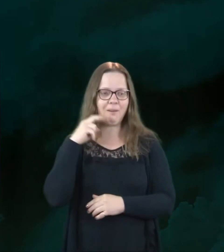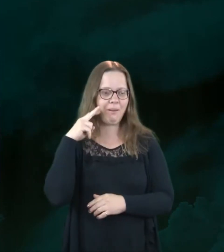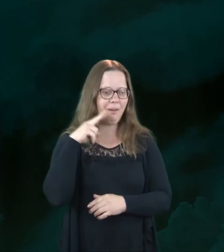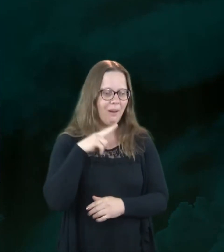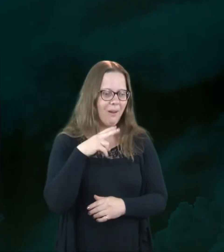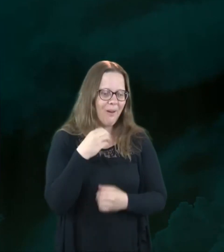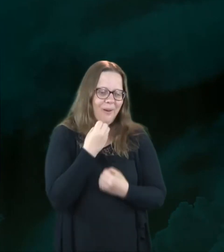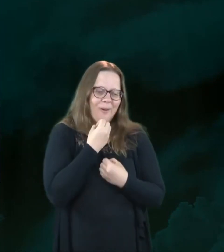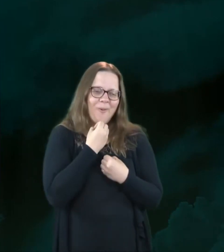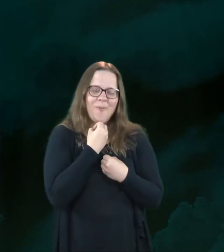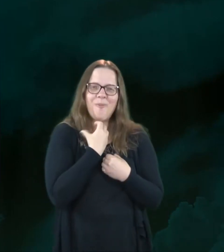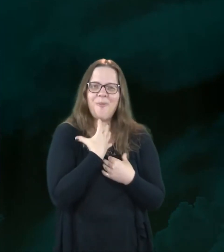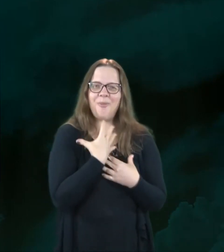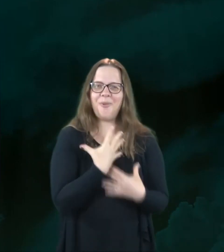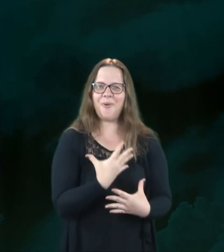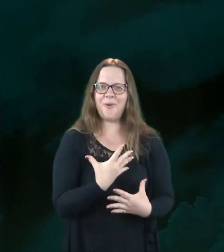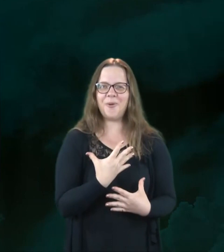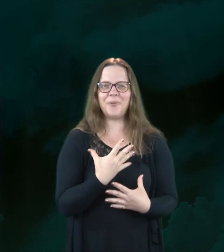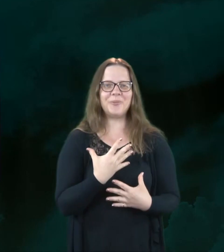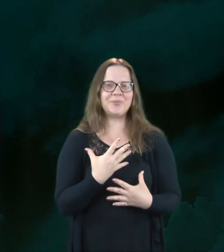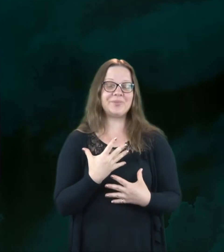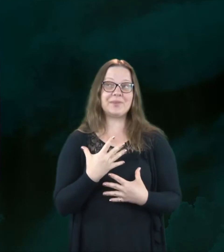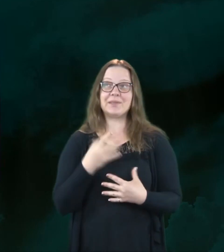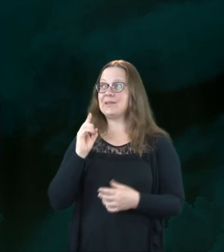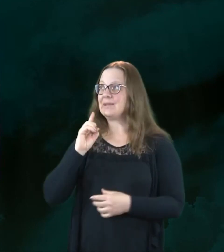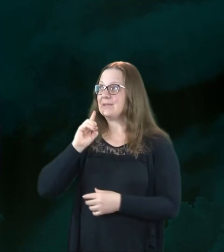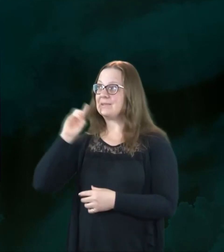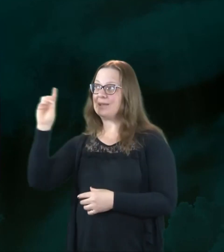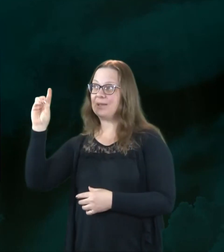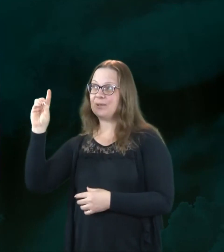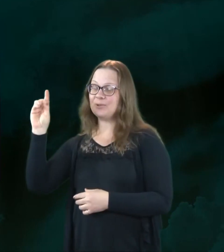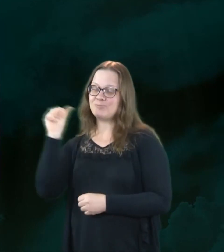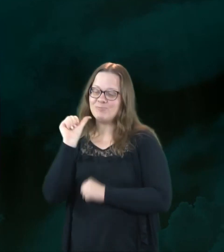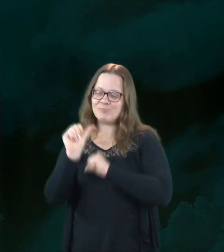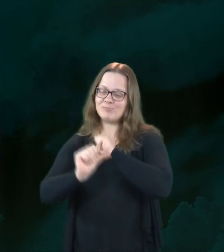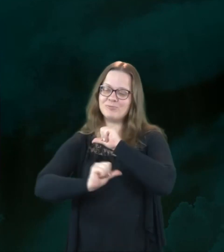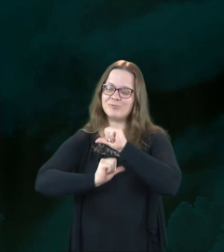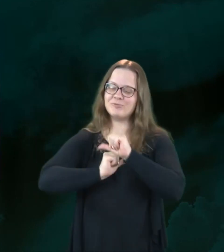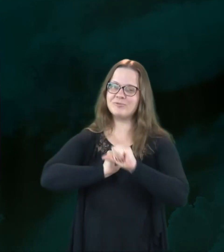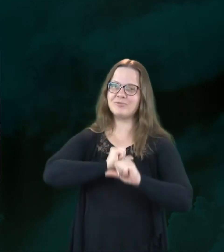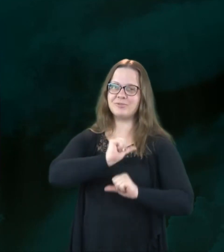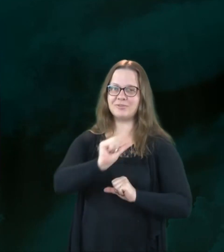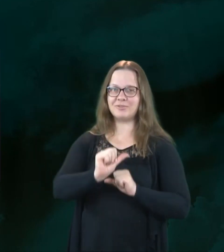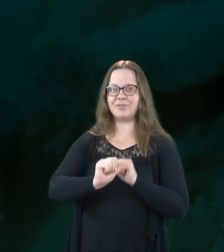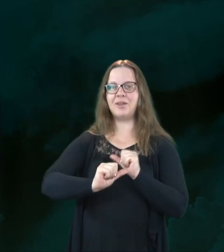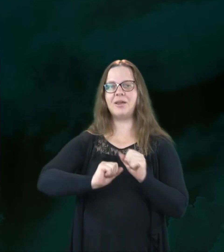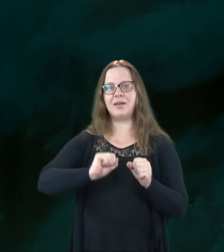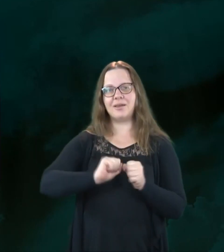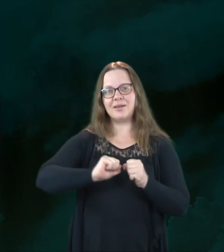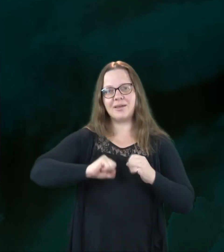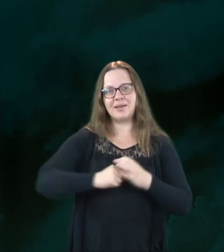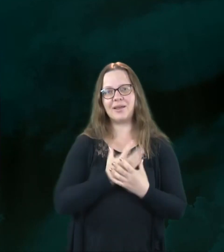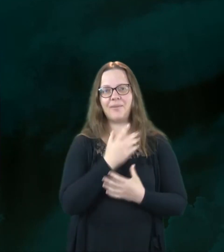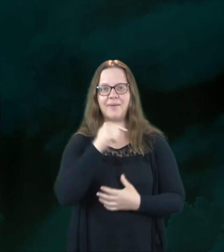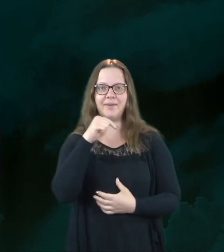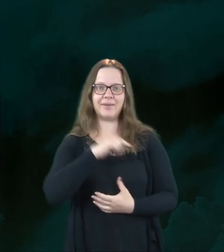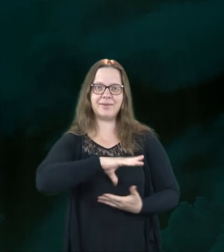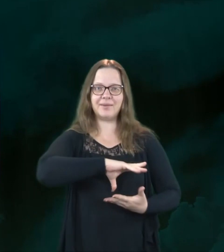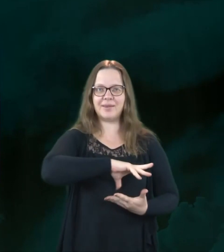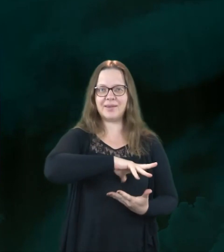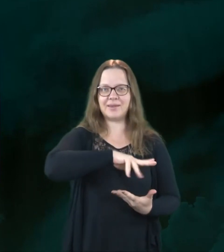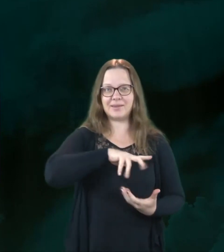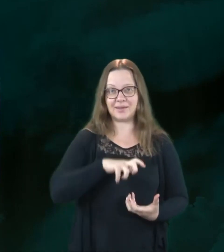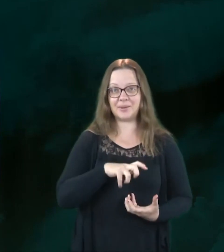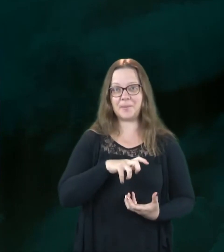então, finalmente restaurou a sua criação aqui na terra. O problema de rebelião no céu, ele deixou